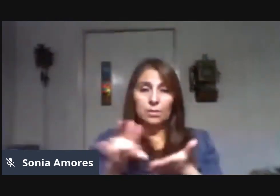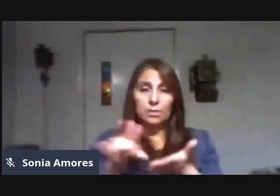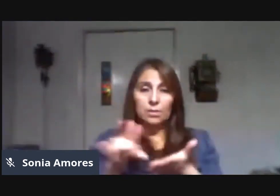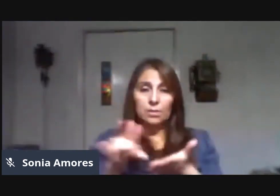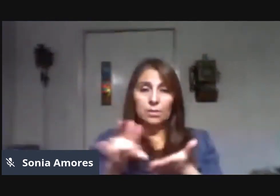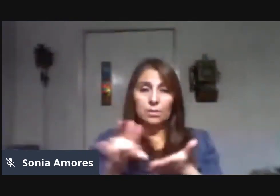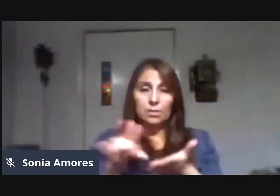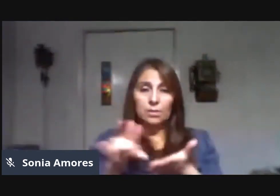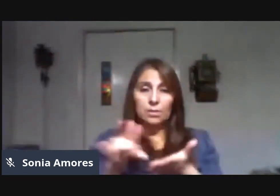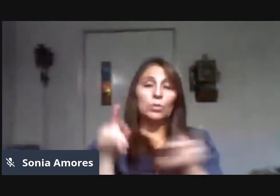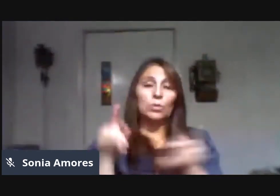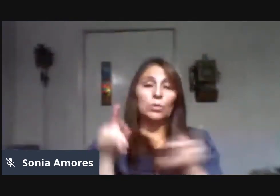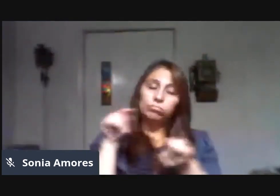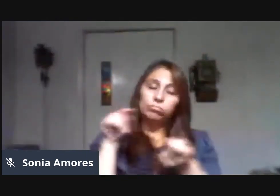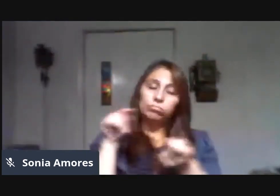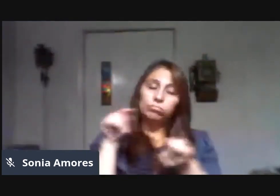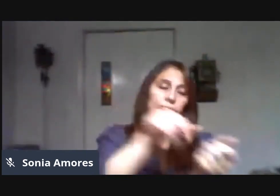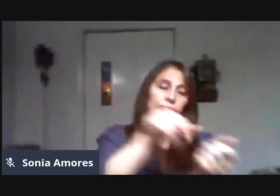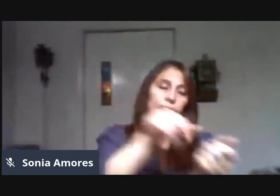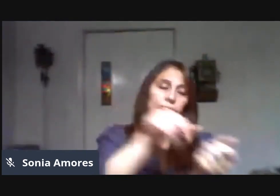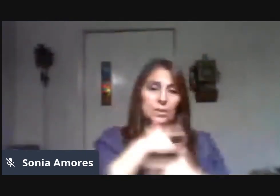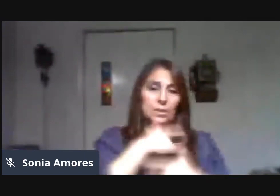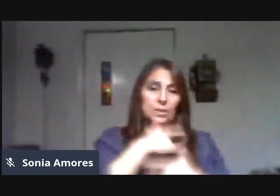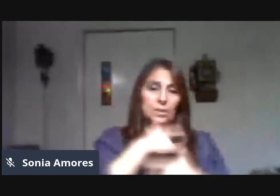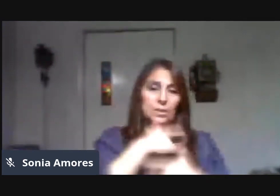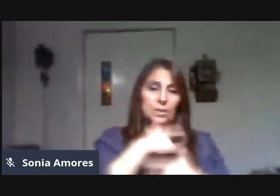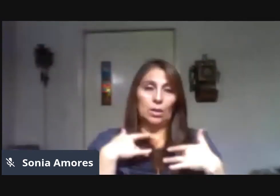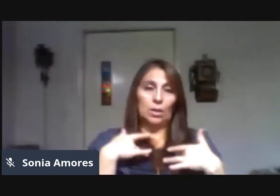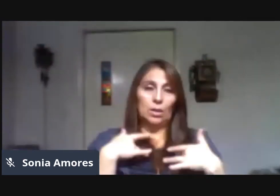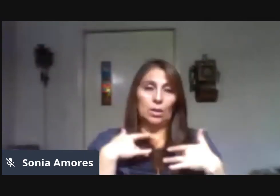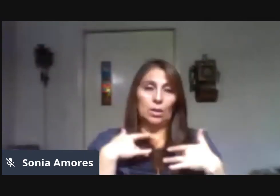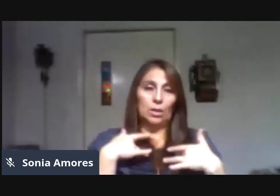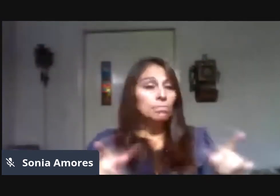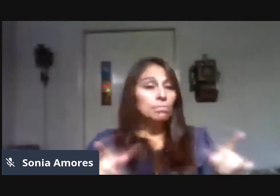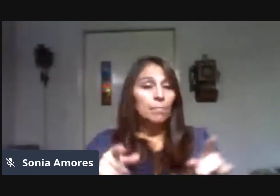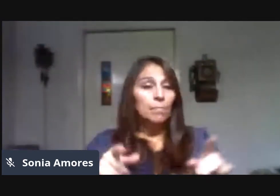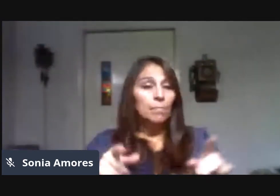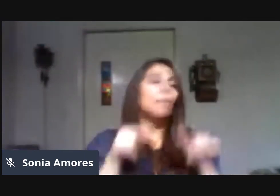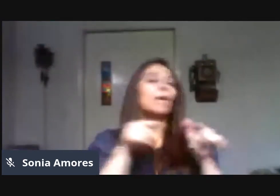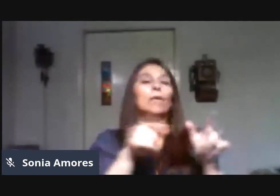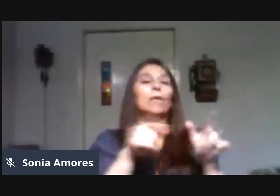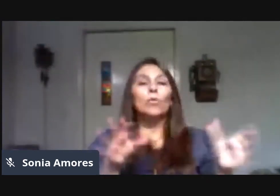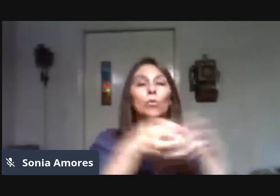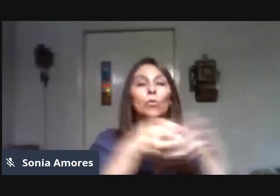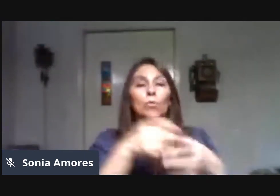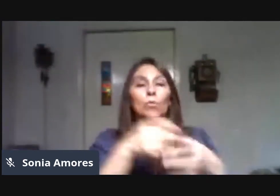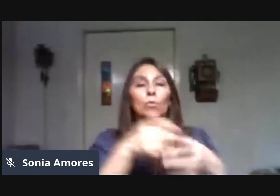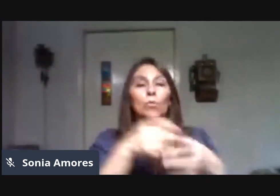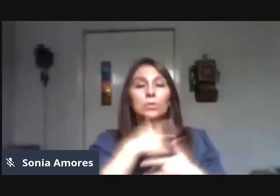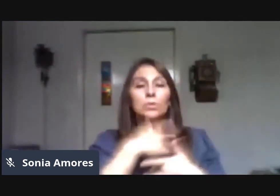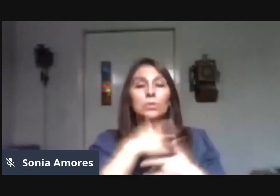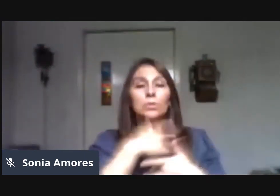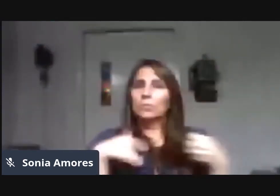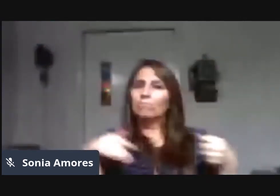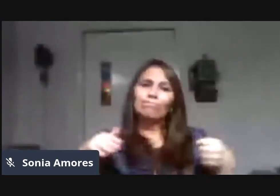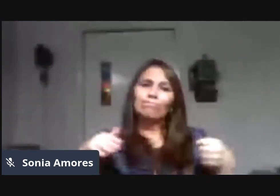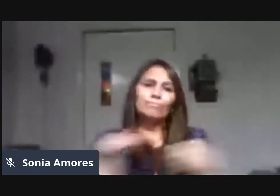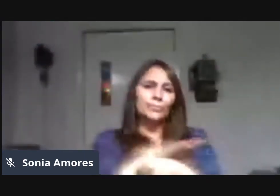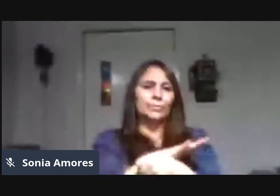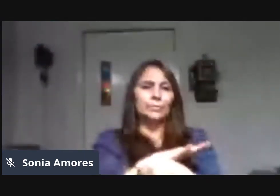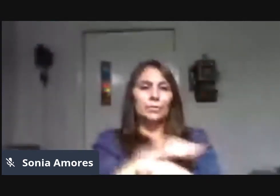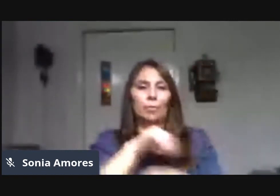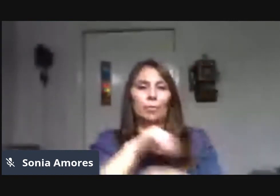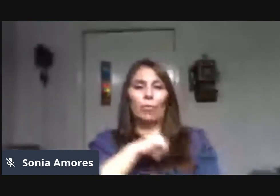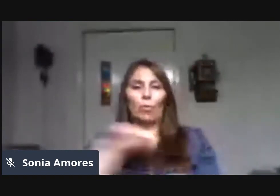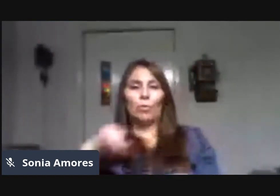salud, pero un sector salud que está totalmente copado por el sector privado. Recuerden que